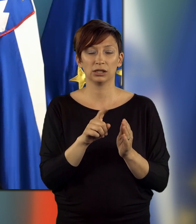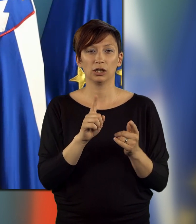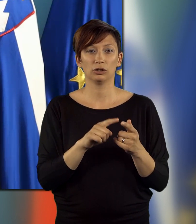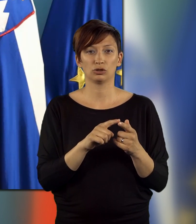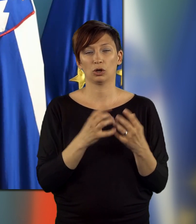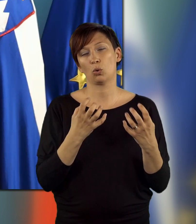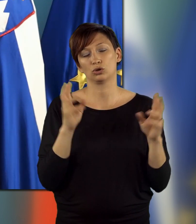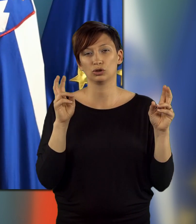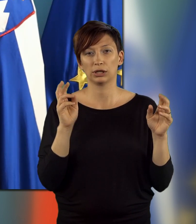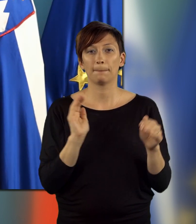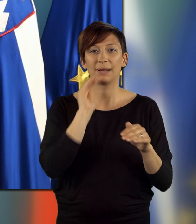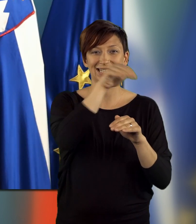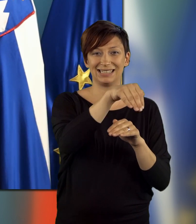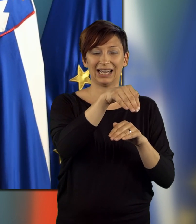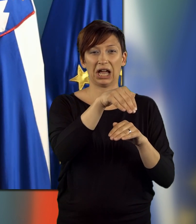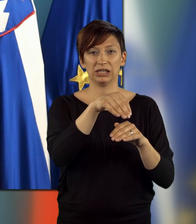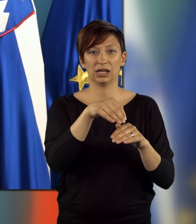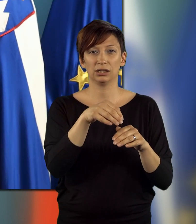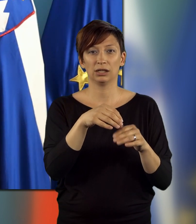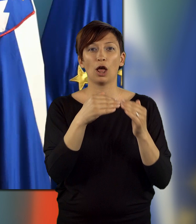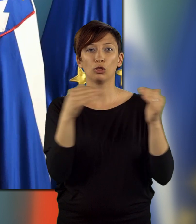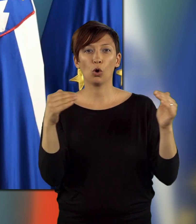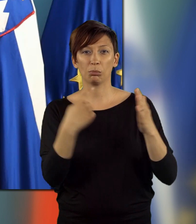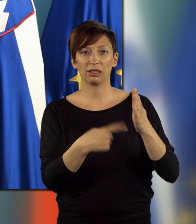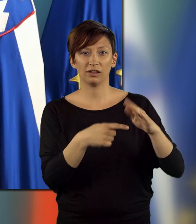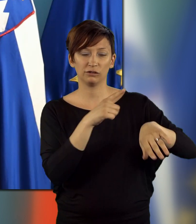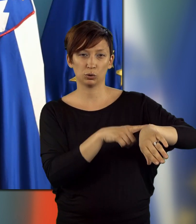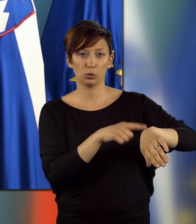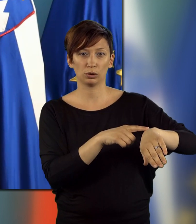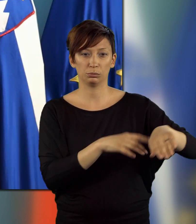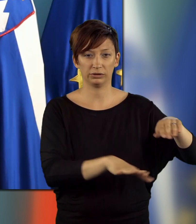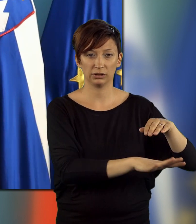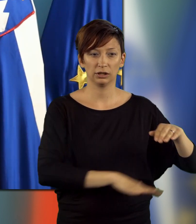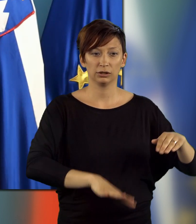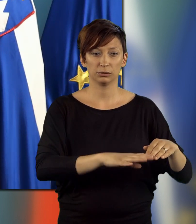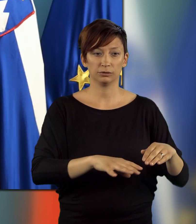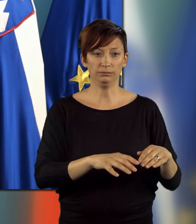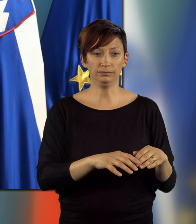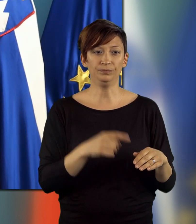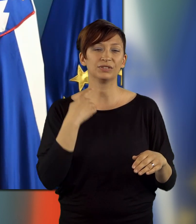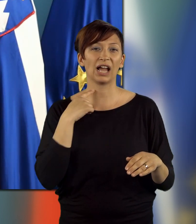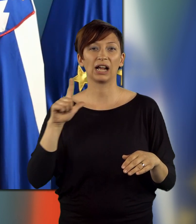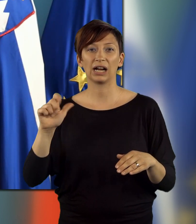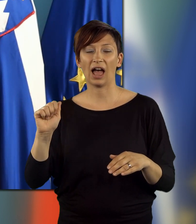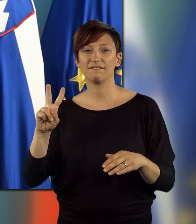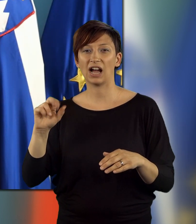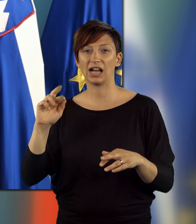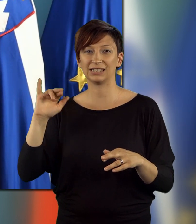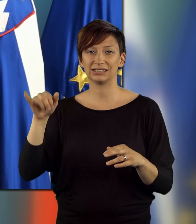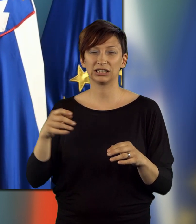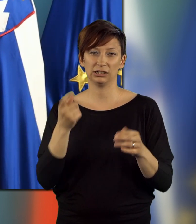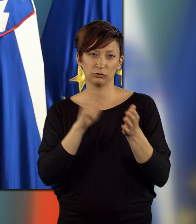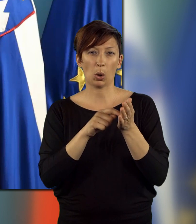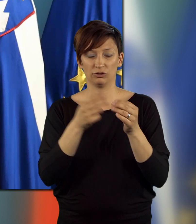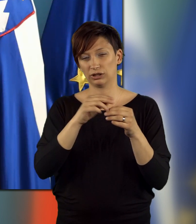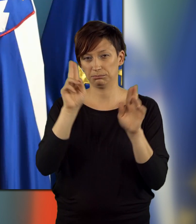če hočete, preseganja normativa, v primarju so to glavarinski količniki, vendar je